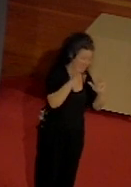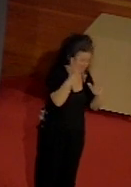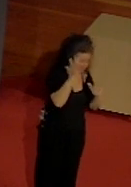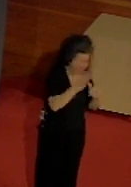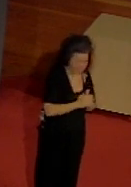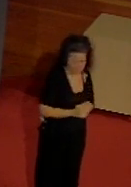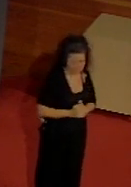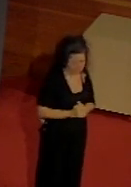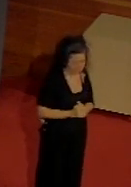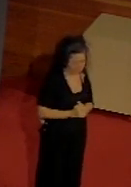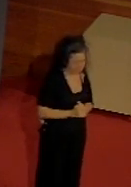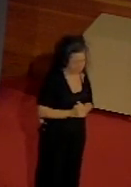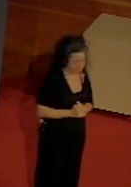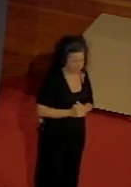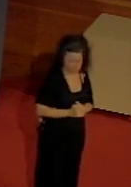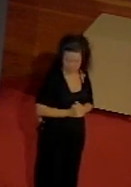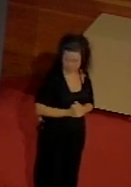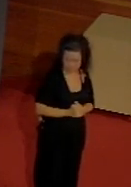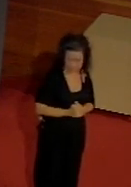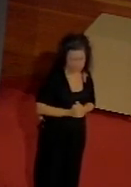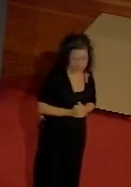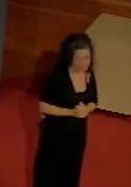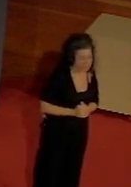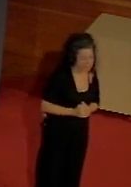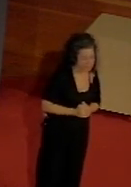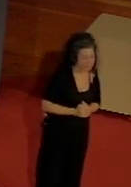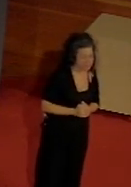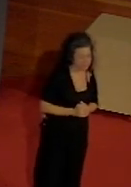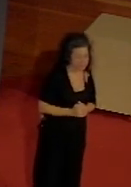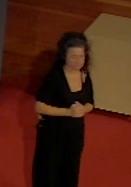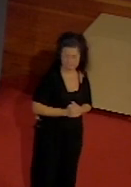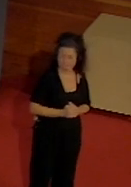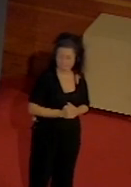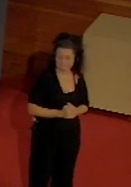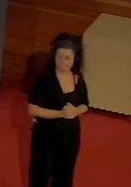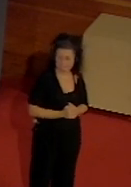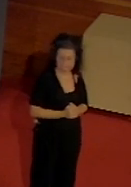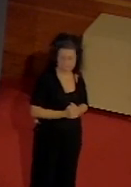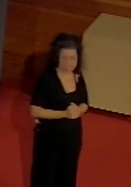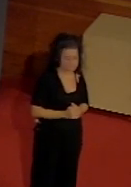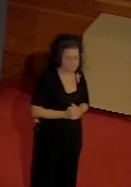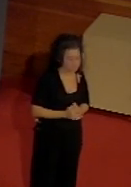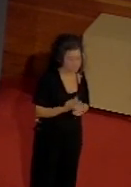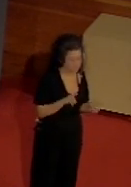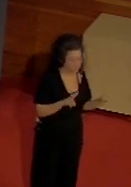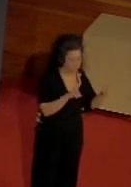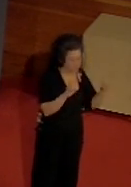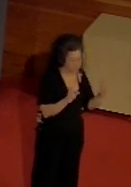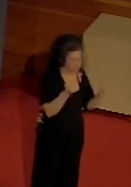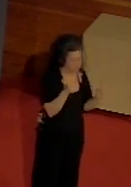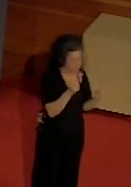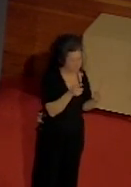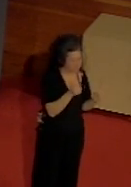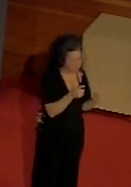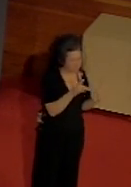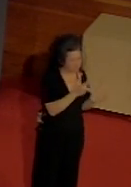Haré que sea dentro de un tema que tiene... detrás del cual muchas veces hay tanto dolor, ¿no? En muchas ocasiones, pero intentaré